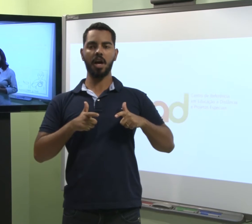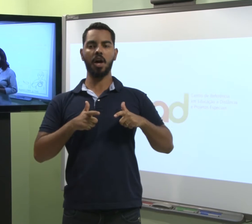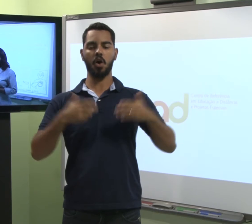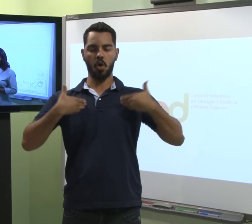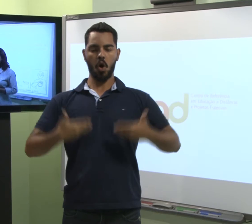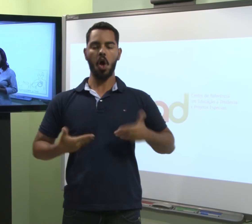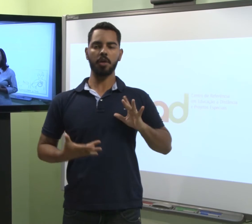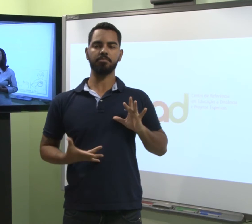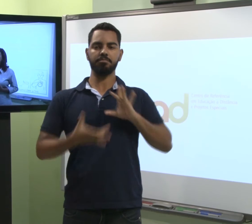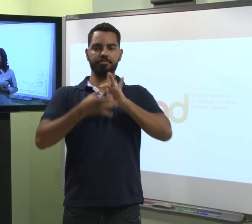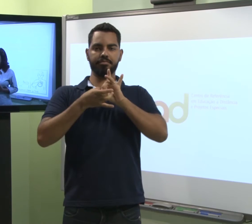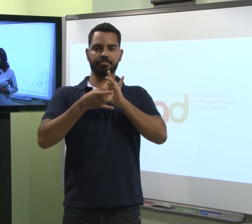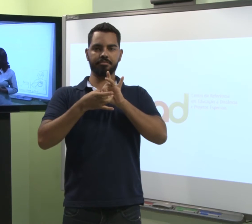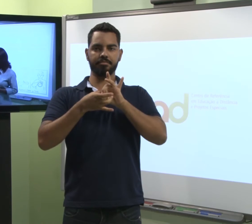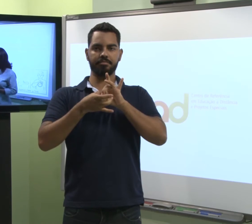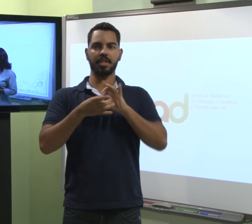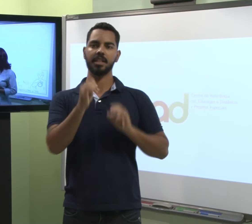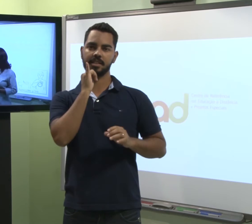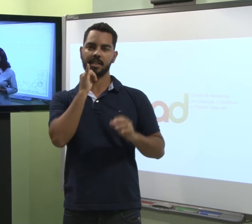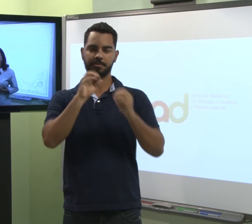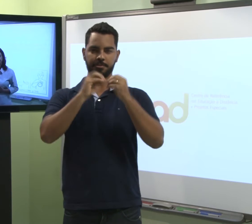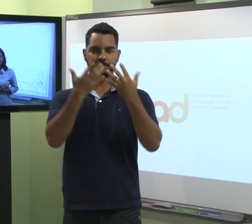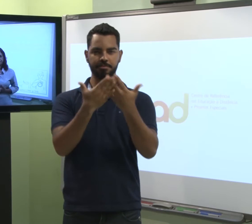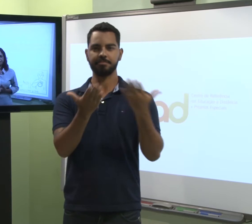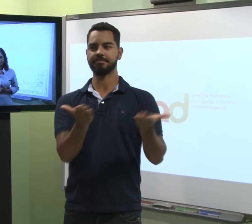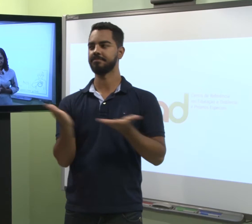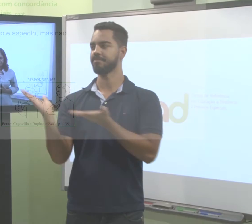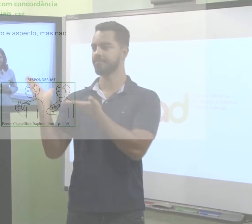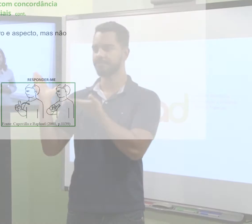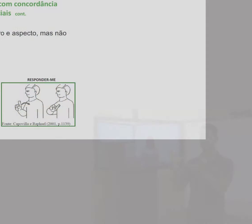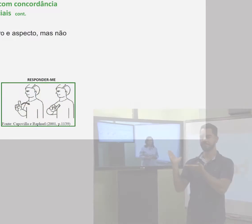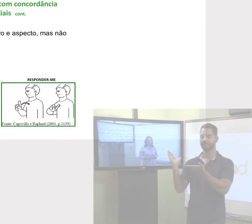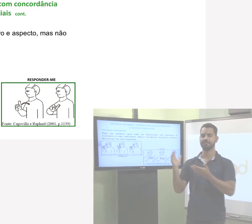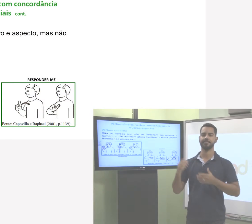corpo. Vejamos o exemplo no slide que estamos aqui.